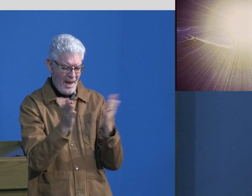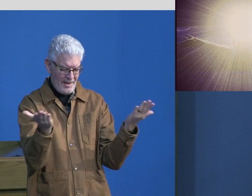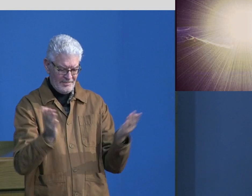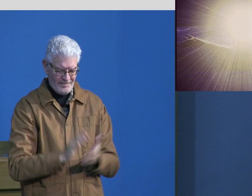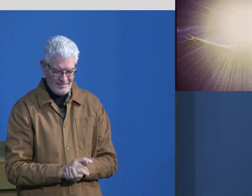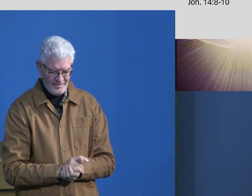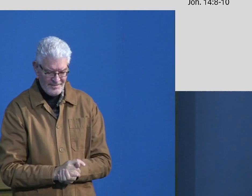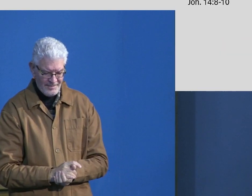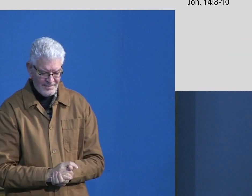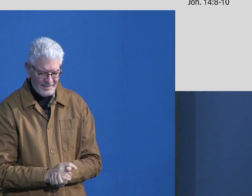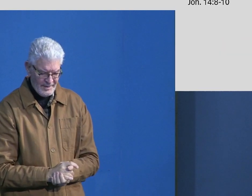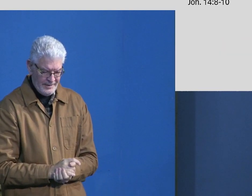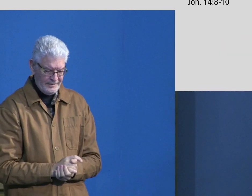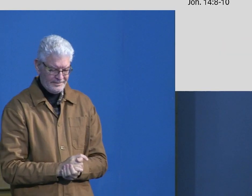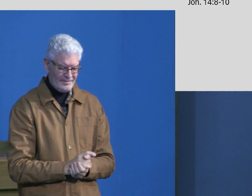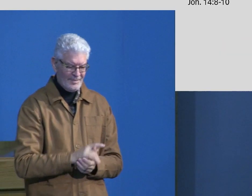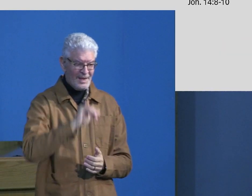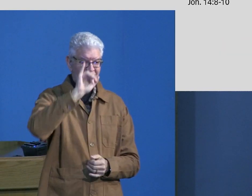In die Bybel staan dit in Johannes